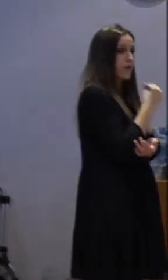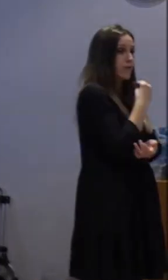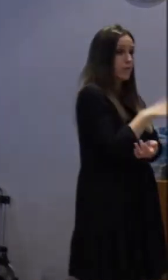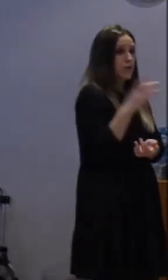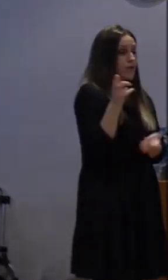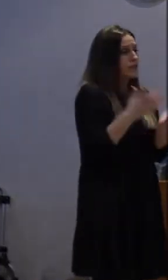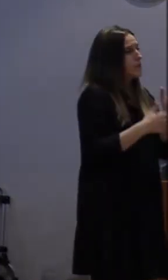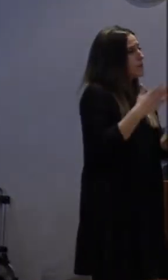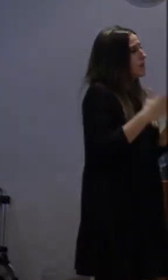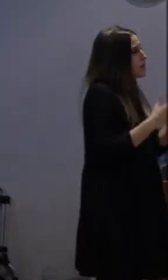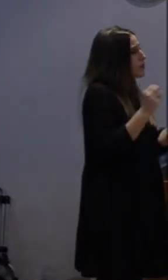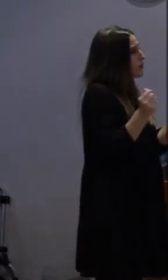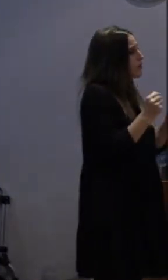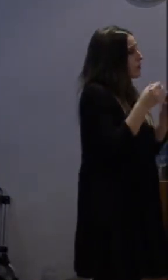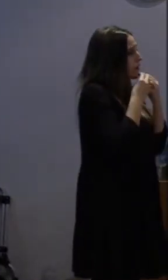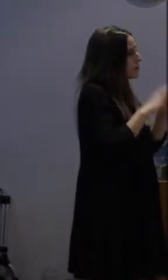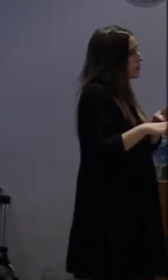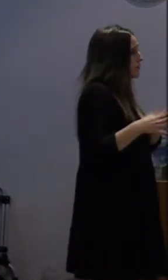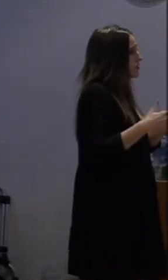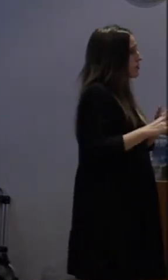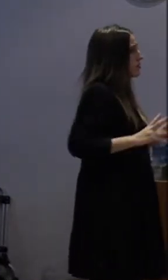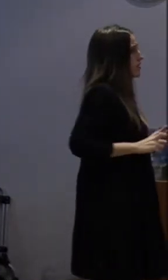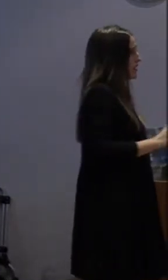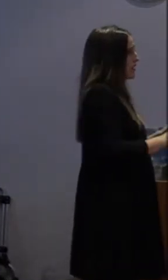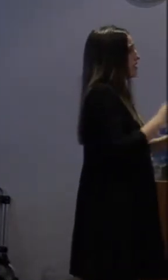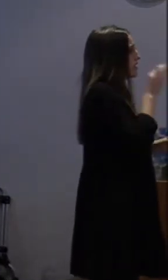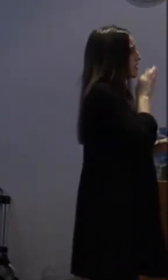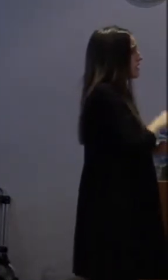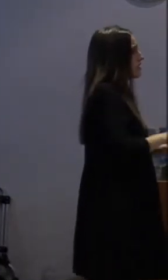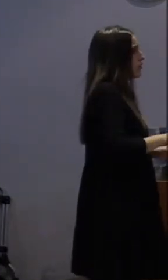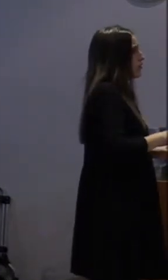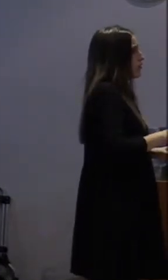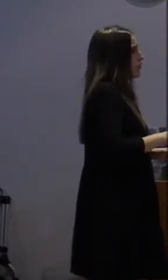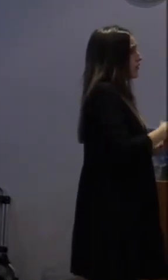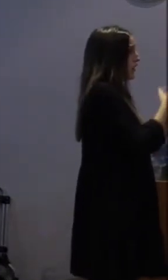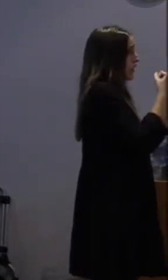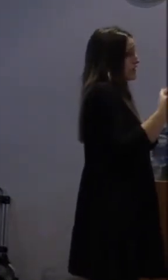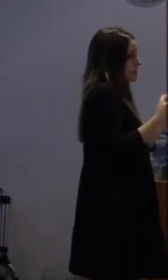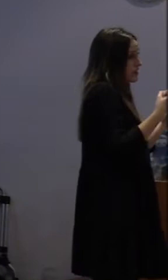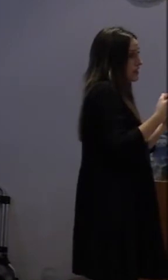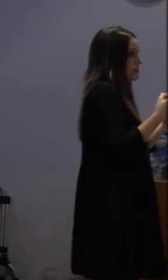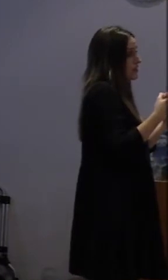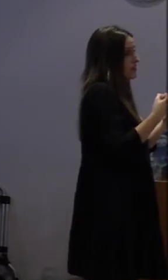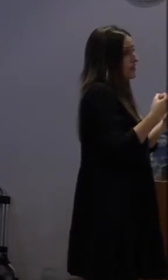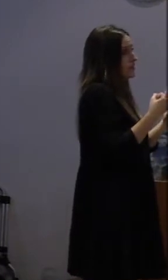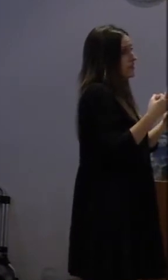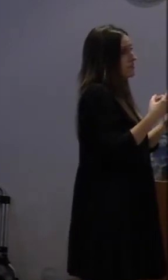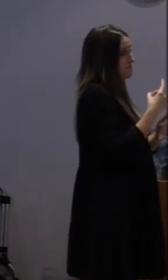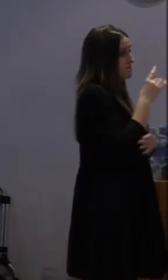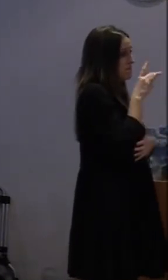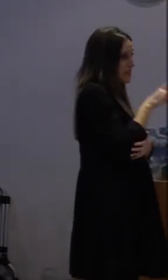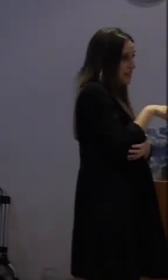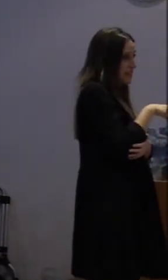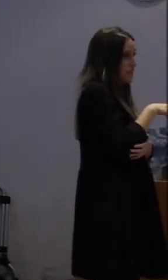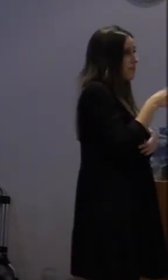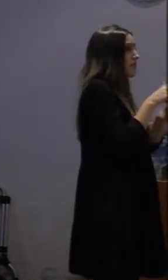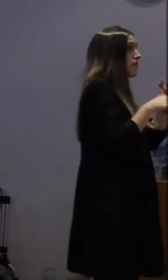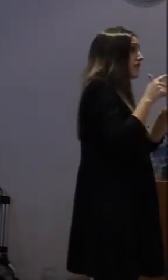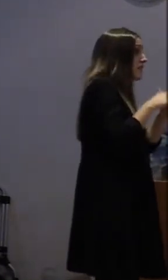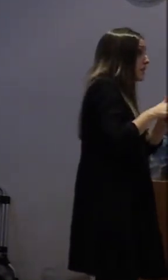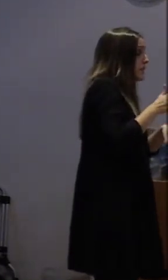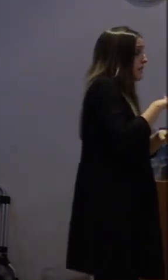ese periodo frío de la historia más o menos se inicia hacia el siglo XVI, XV, depende de los